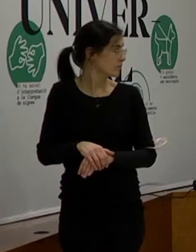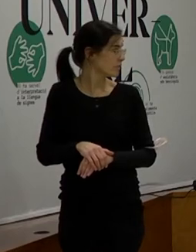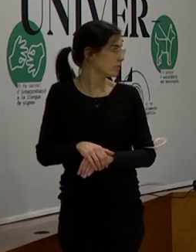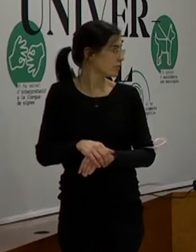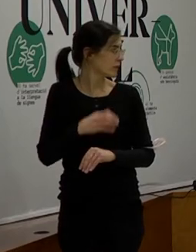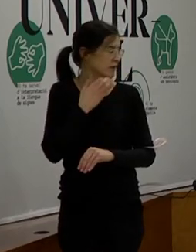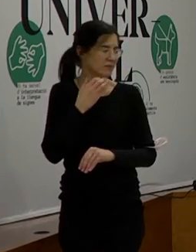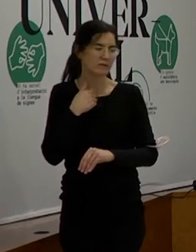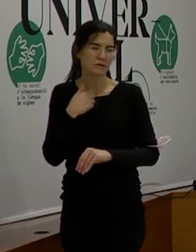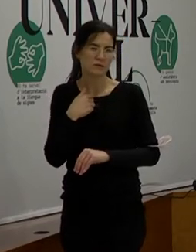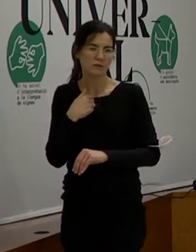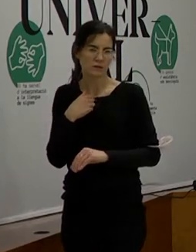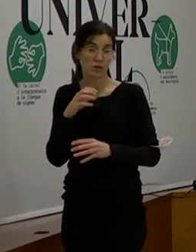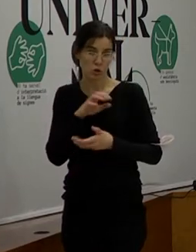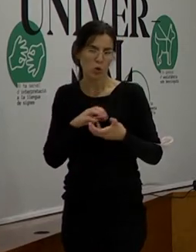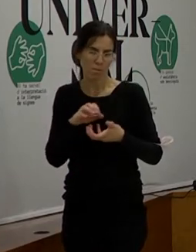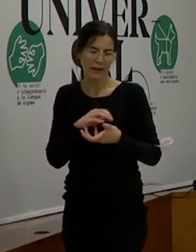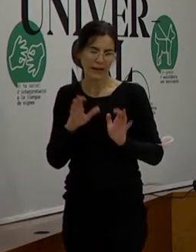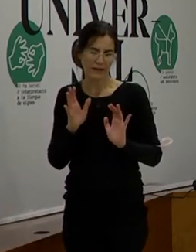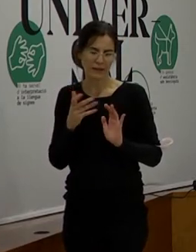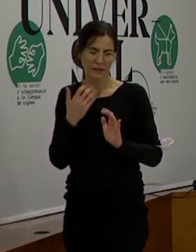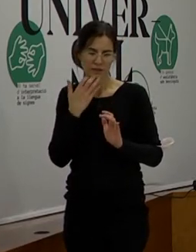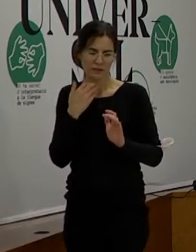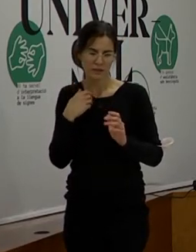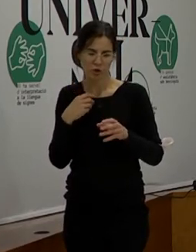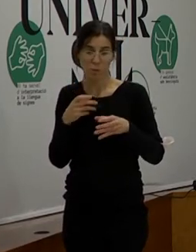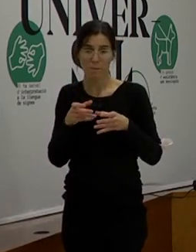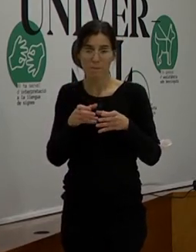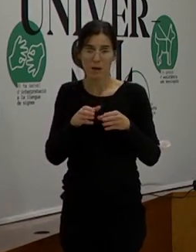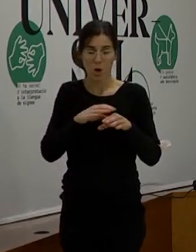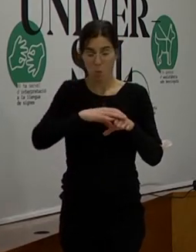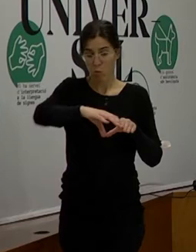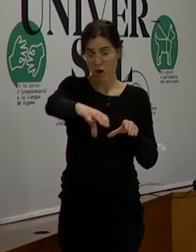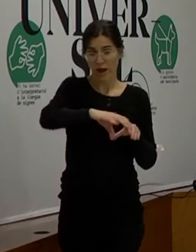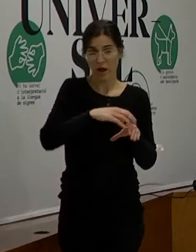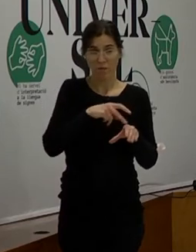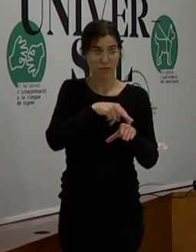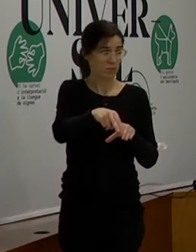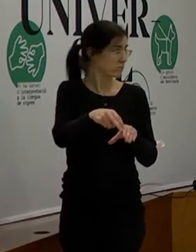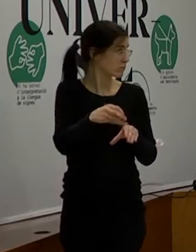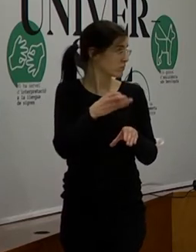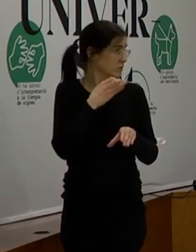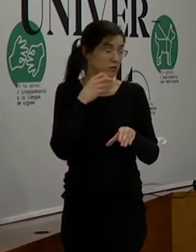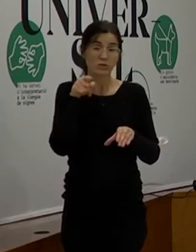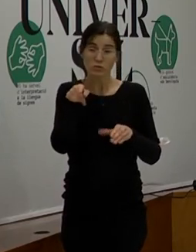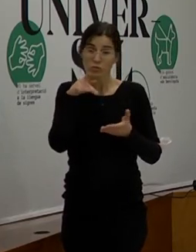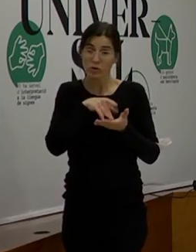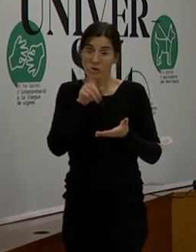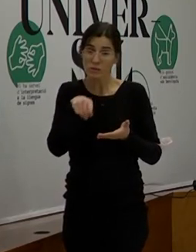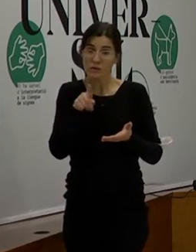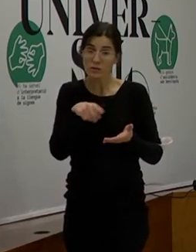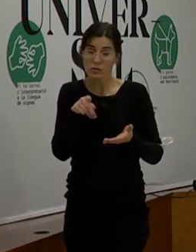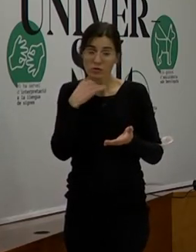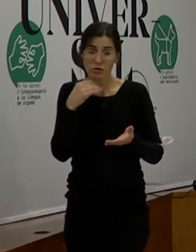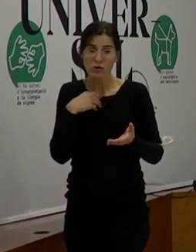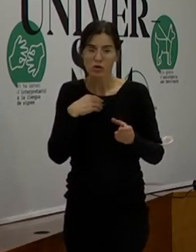Si surto, és complicat, eh? Si surto per la vorera, no sé si a tu et passa, clar, jo porto un